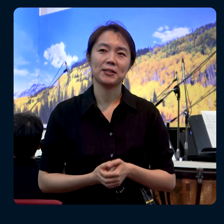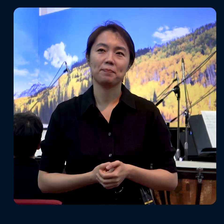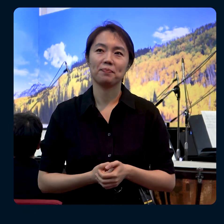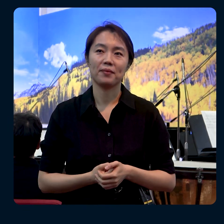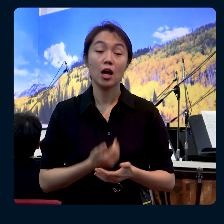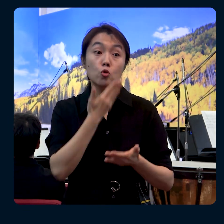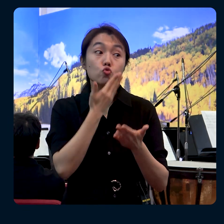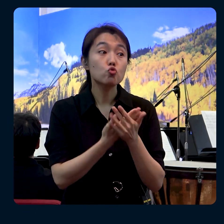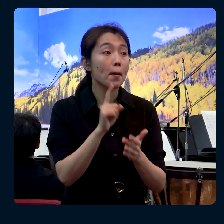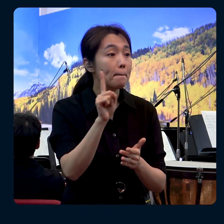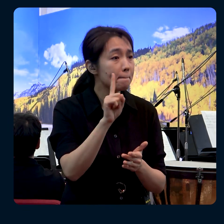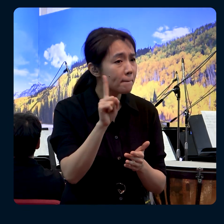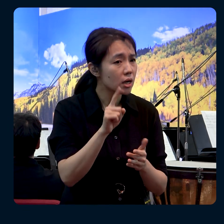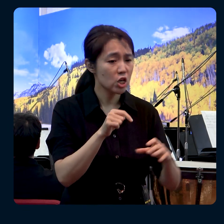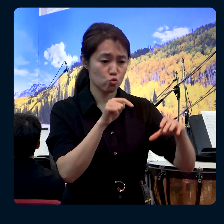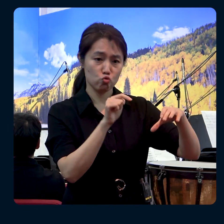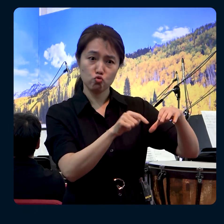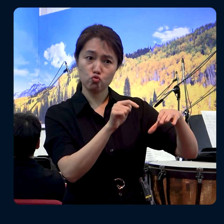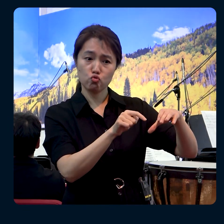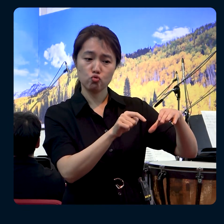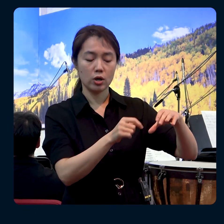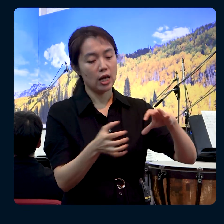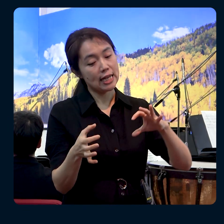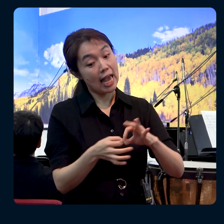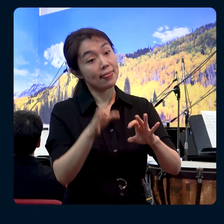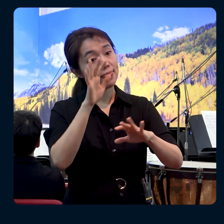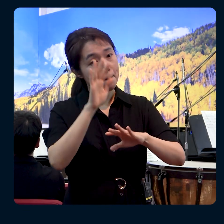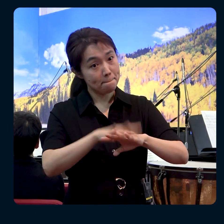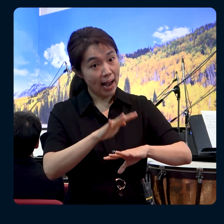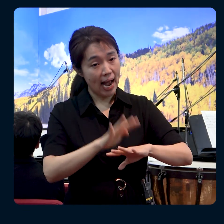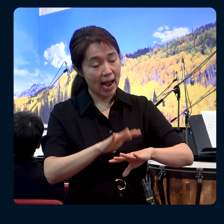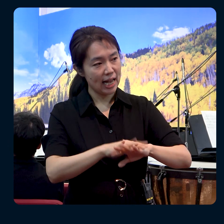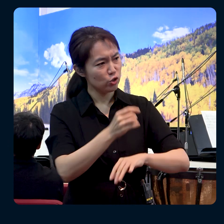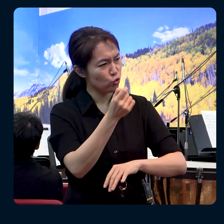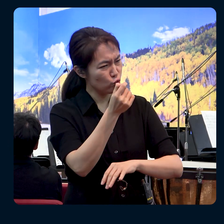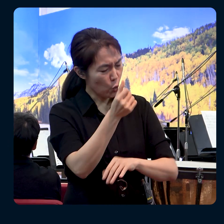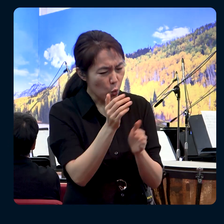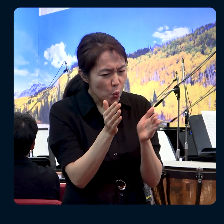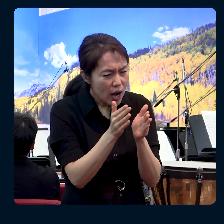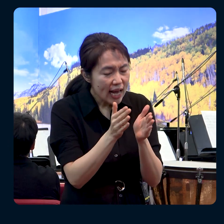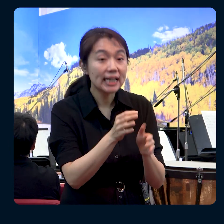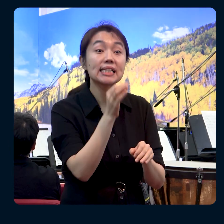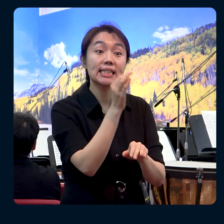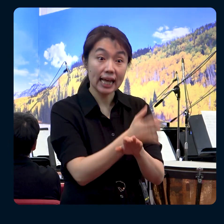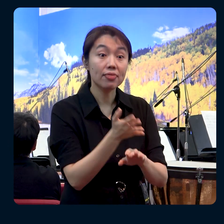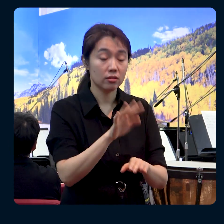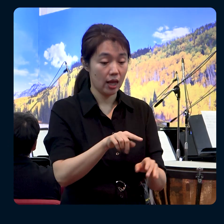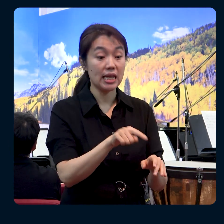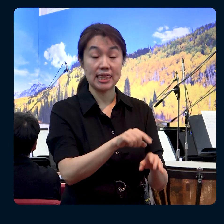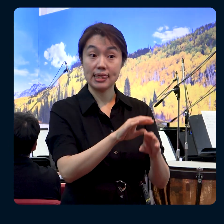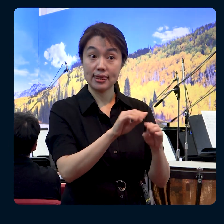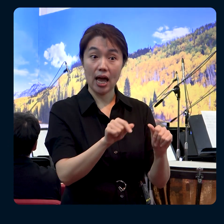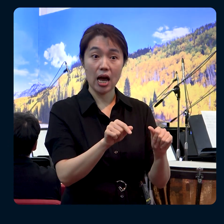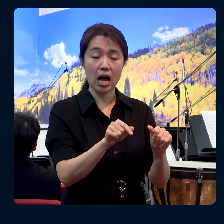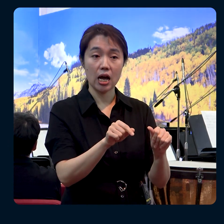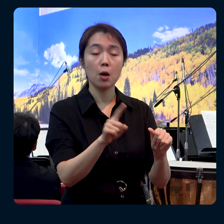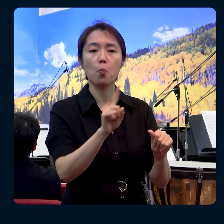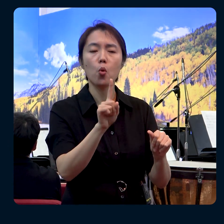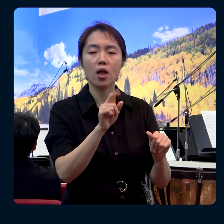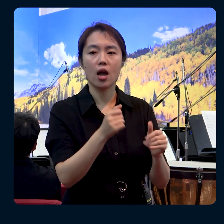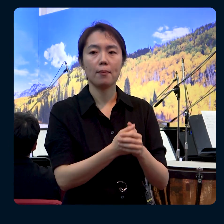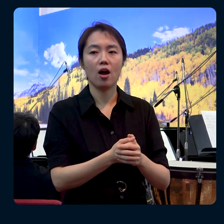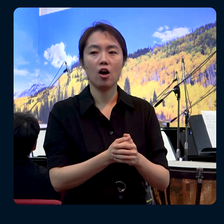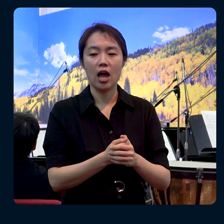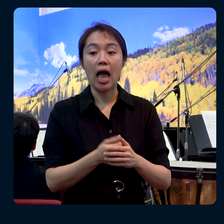게 바로 뭐냐? 막벨라 굴과 그것에 속한 밭을 조금 샀는데 그게 바로 가나안 땅에서